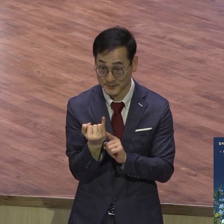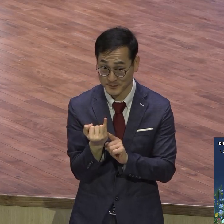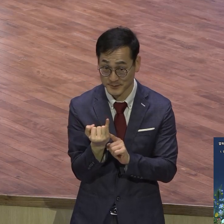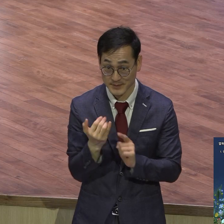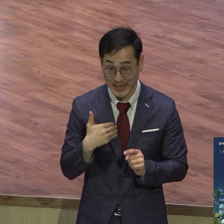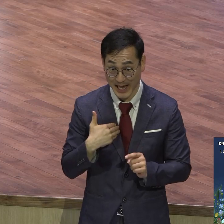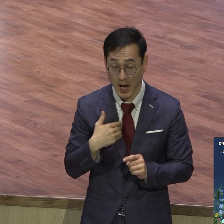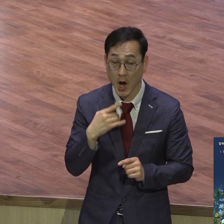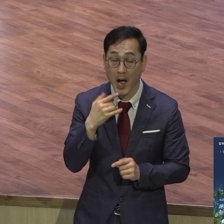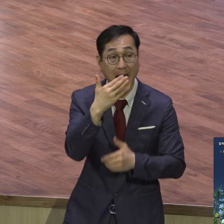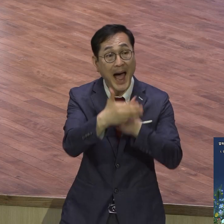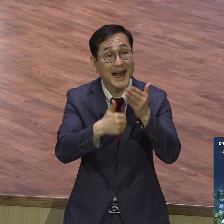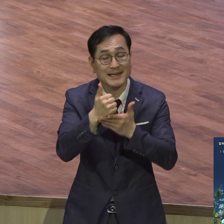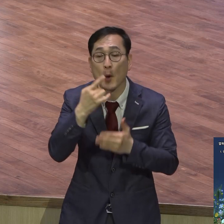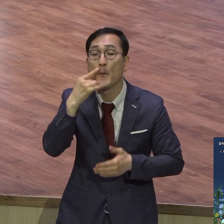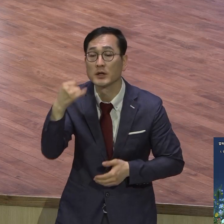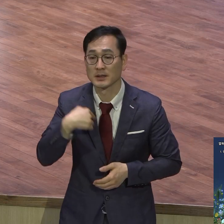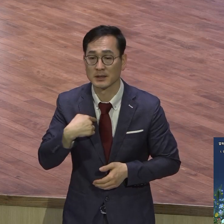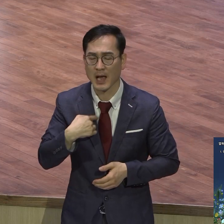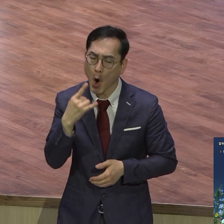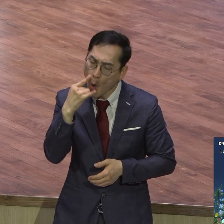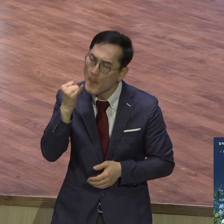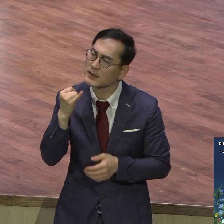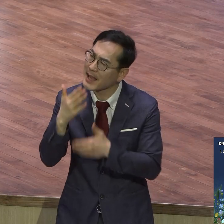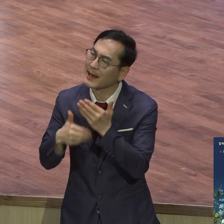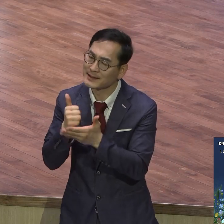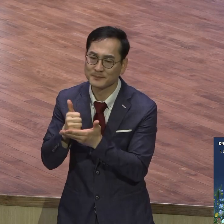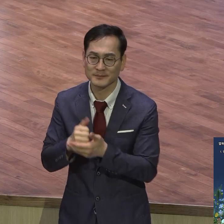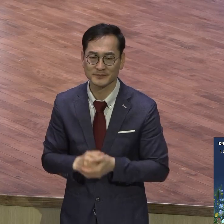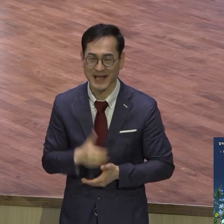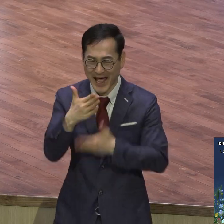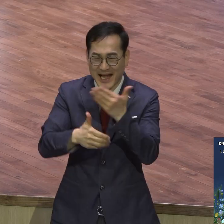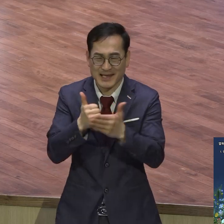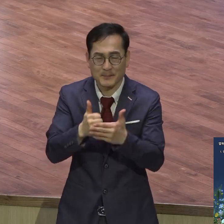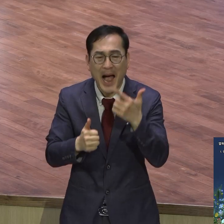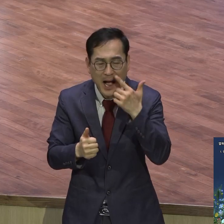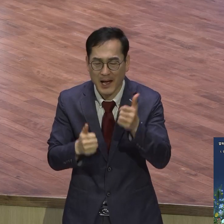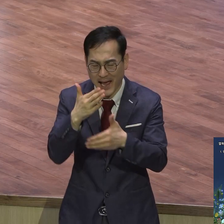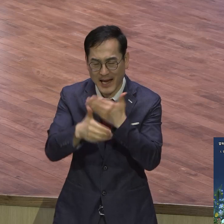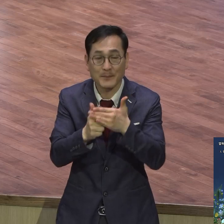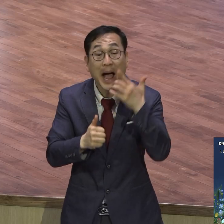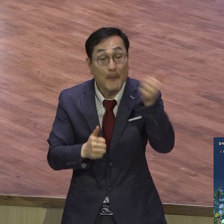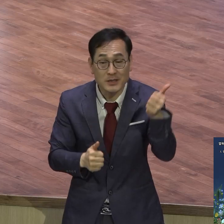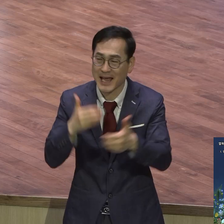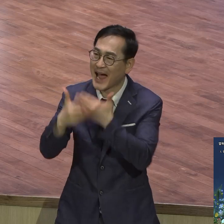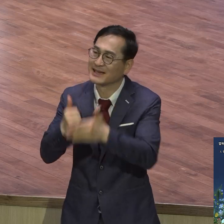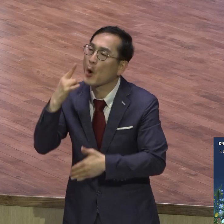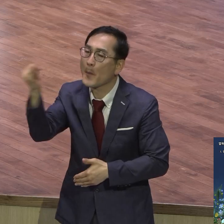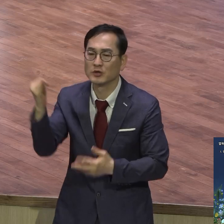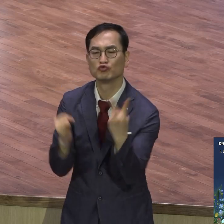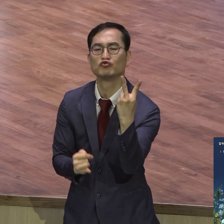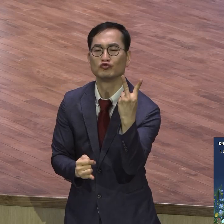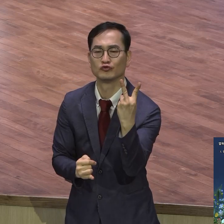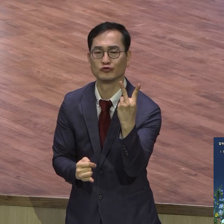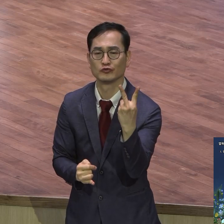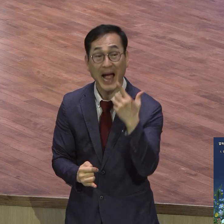하나님 어머니 하나님 계속해서 영향력을 행사하고 있습니다.